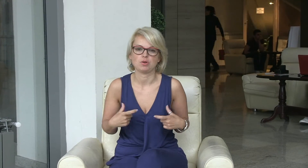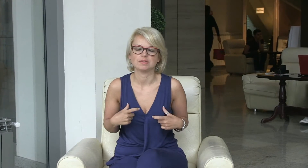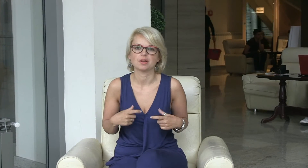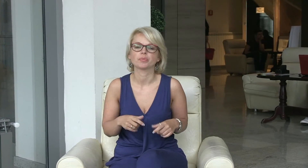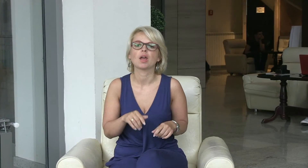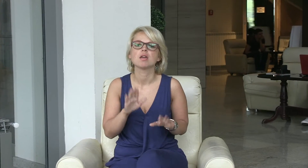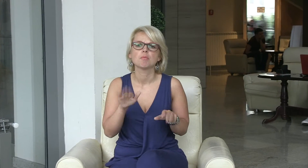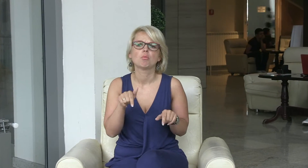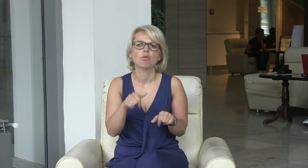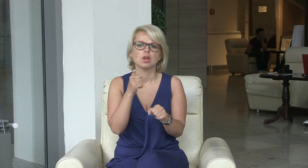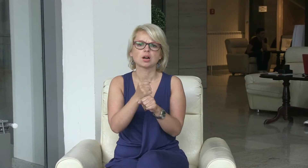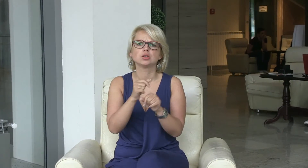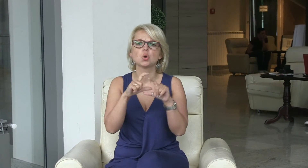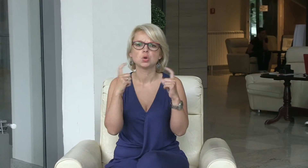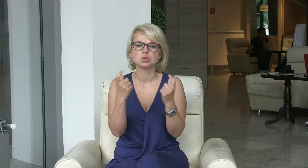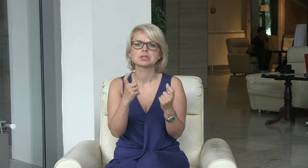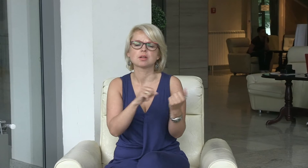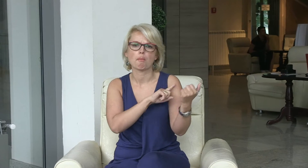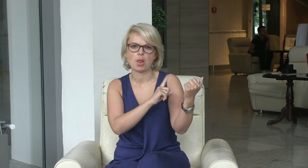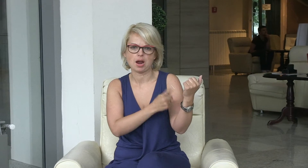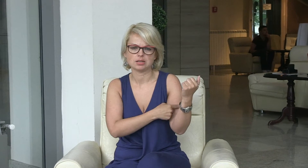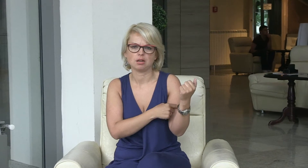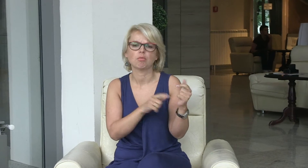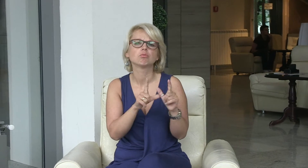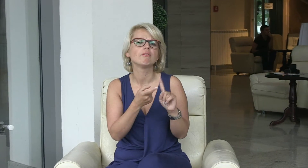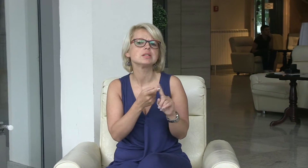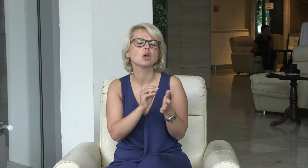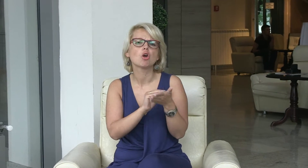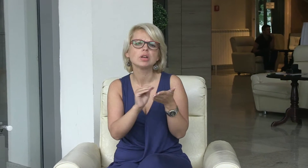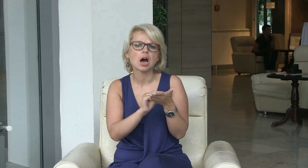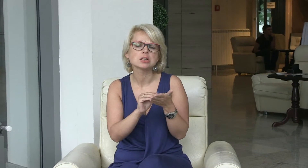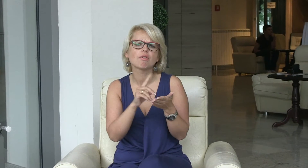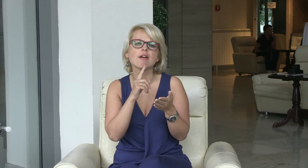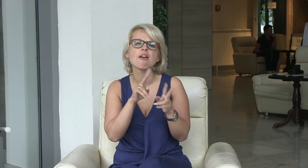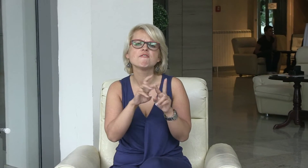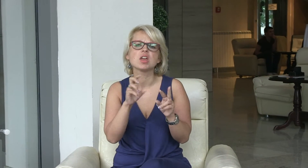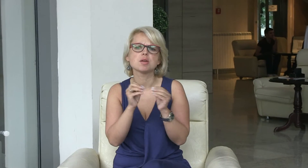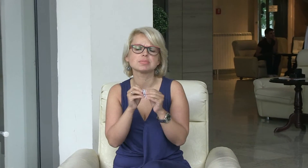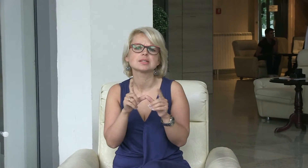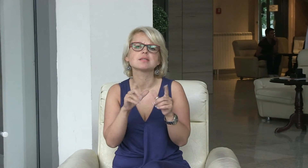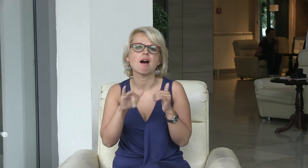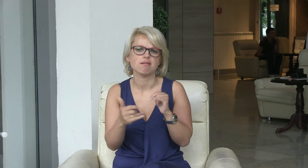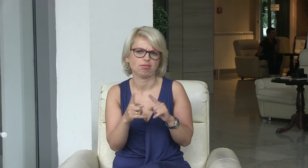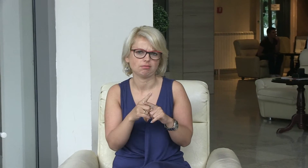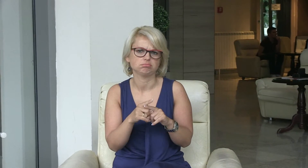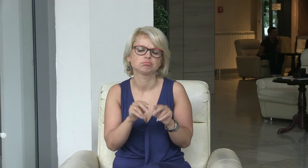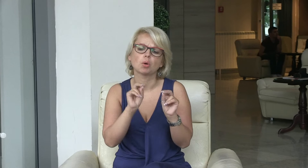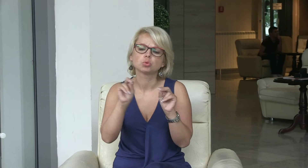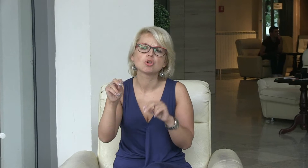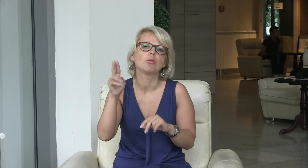u centru Kragujevca. Ovdje imamo radionicu vezanu za novinarstvo, izradu web